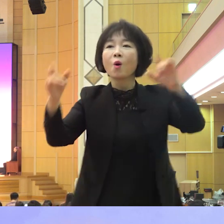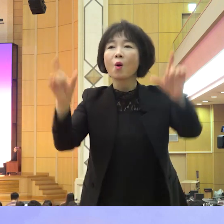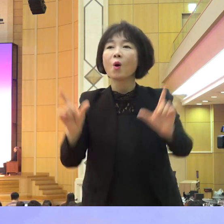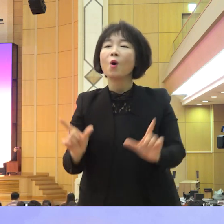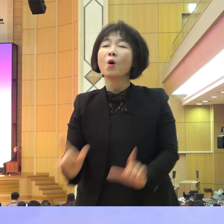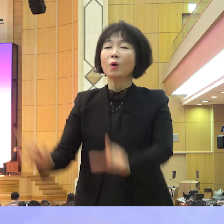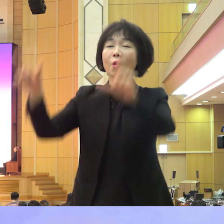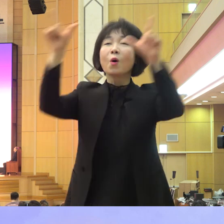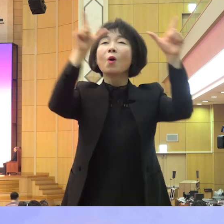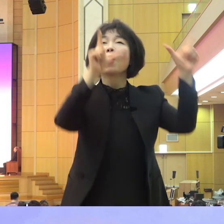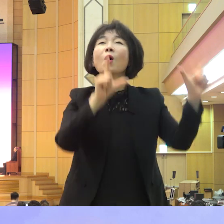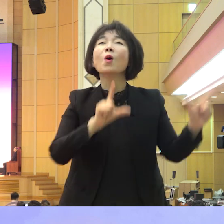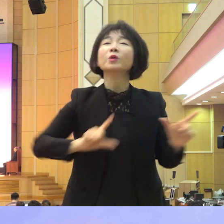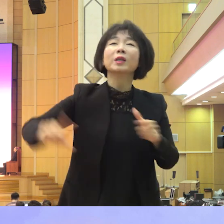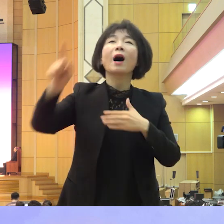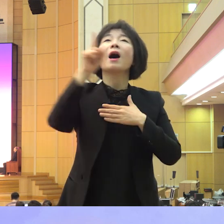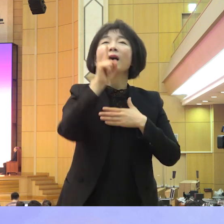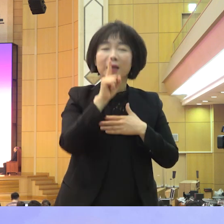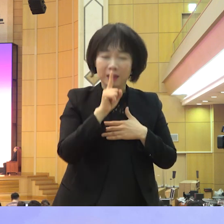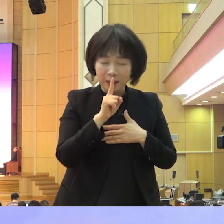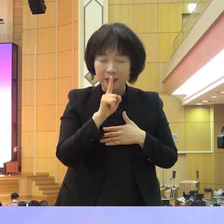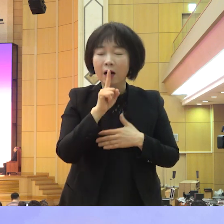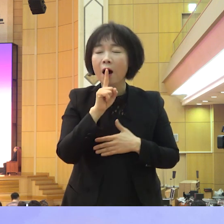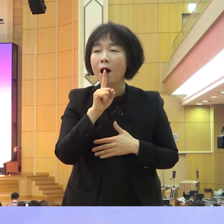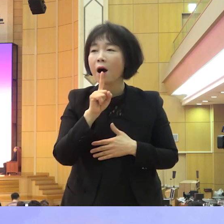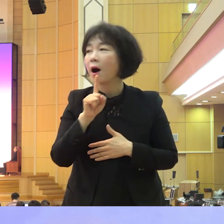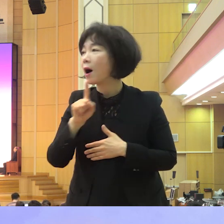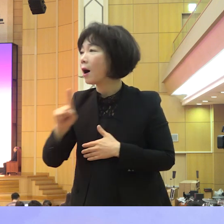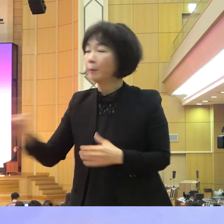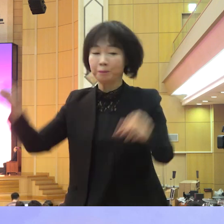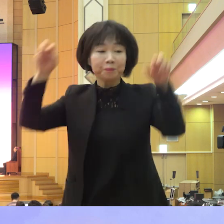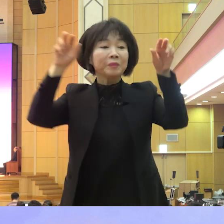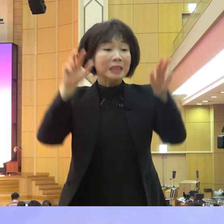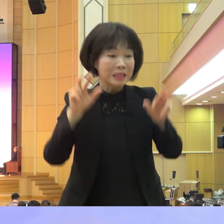높여 찬양합니다. 지금까지 지내온 것,